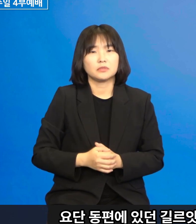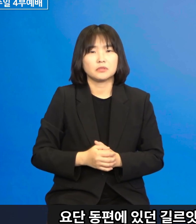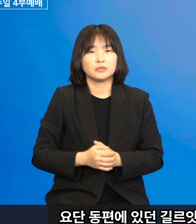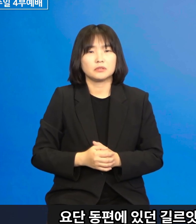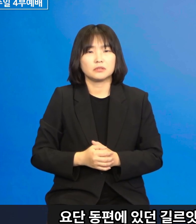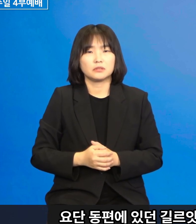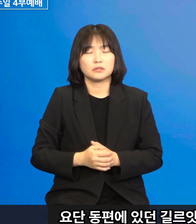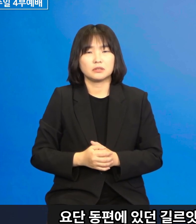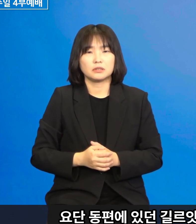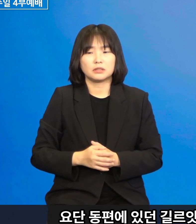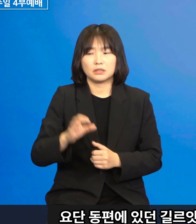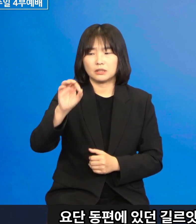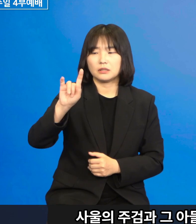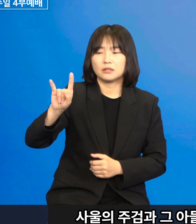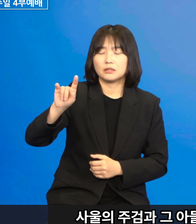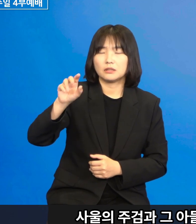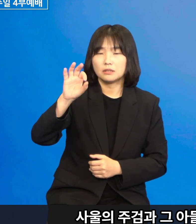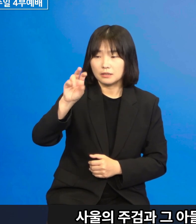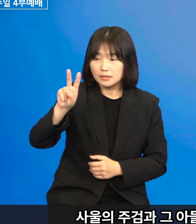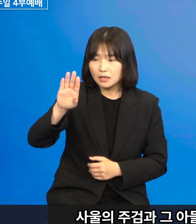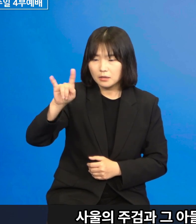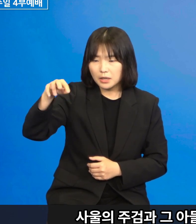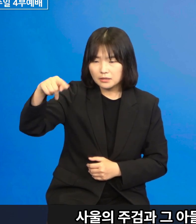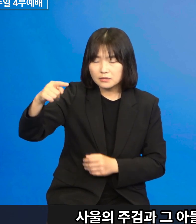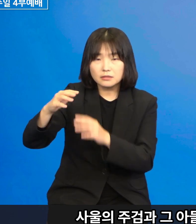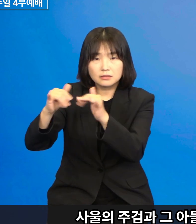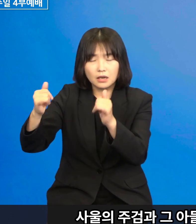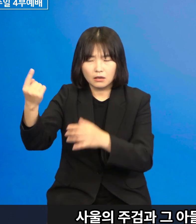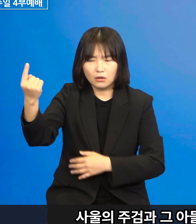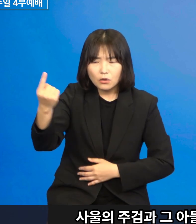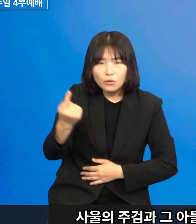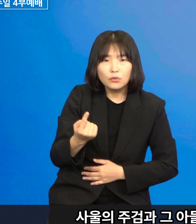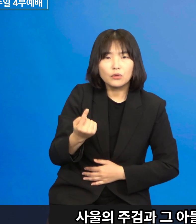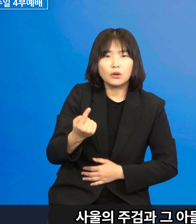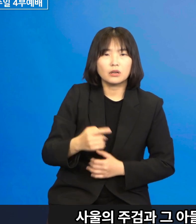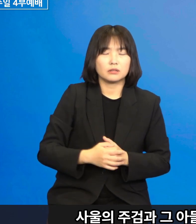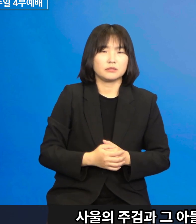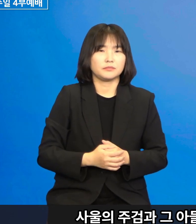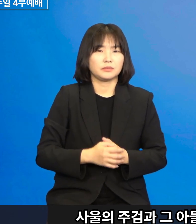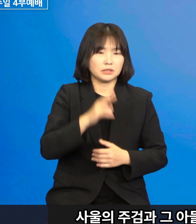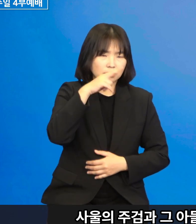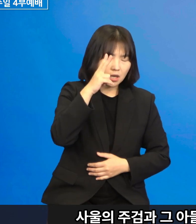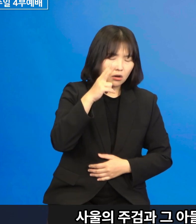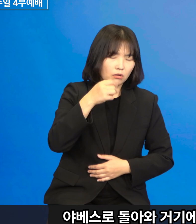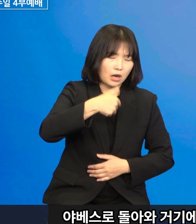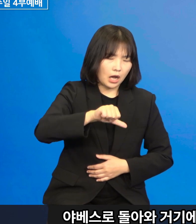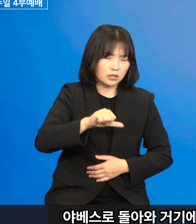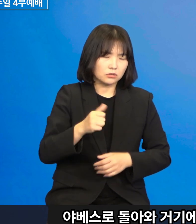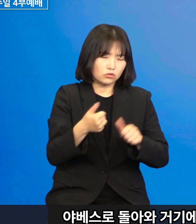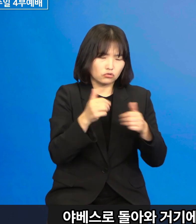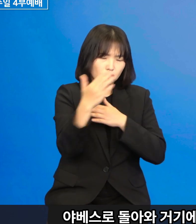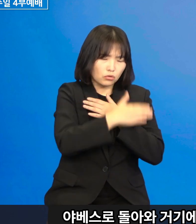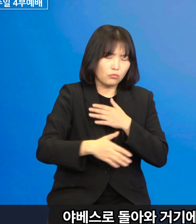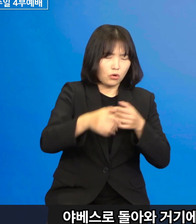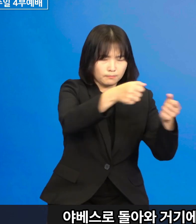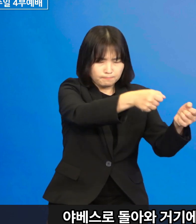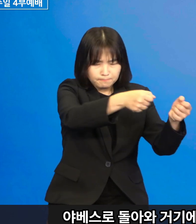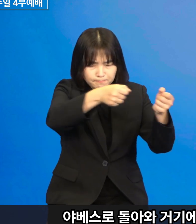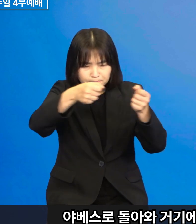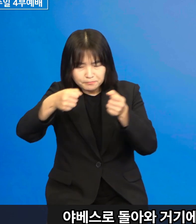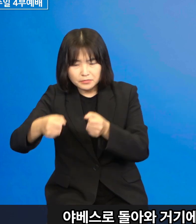와서 밤새 와가지고 사울의 죽음과 그 아들들까지 시신을 내려가지고 야벳으로